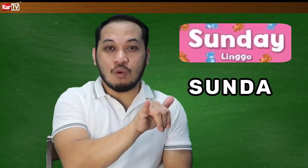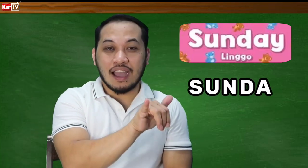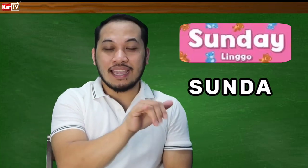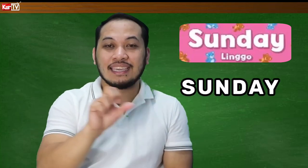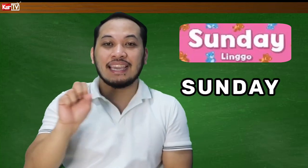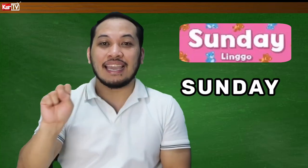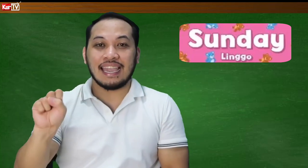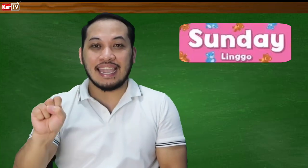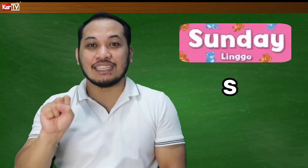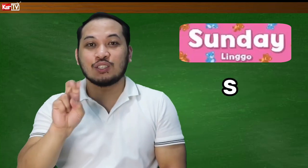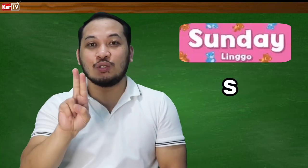S-U-N-D-A-Y.